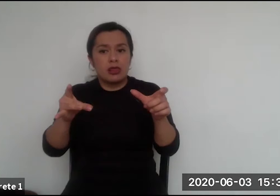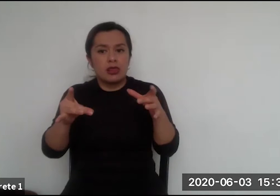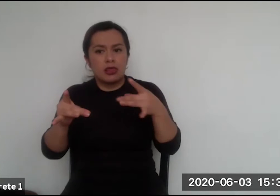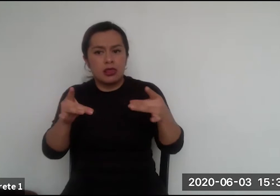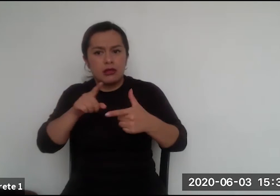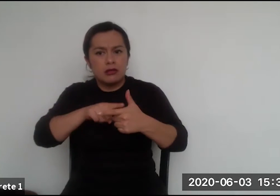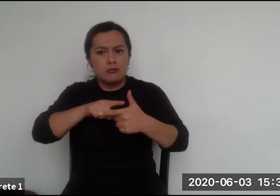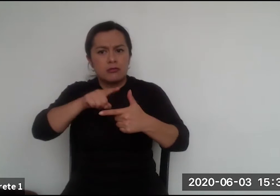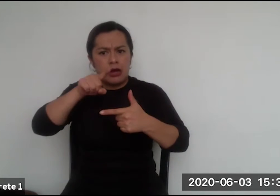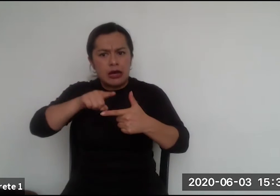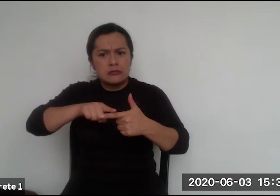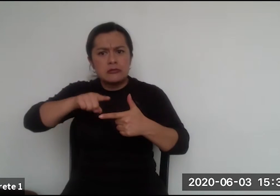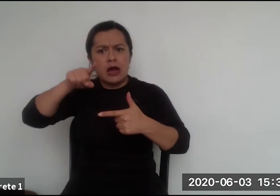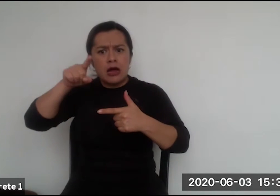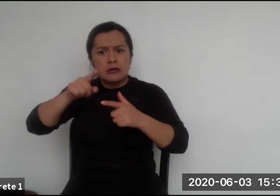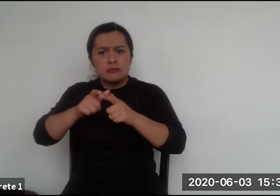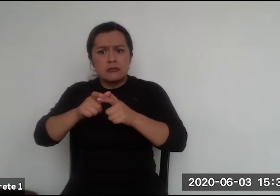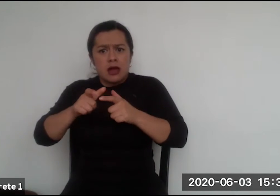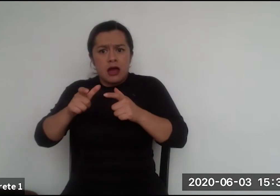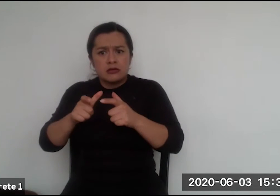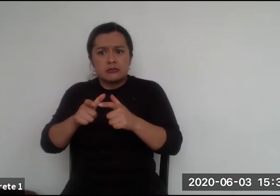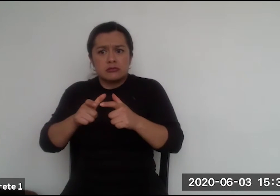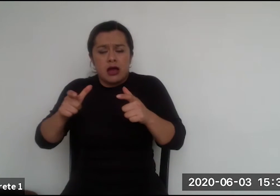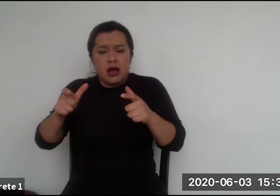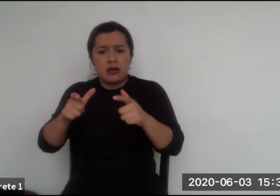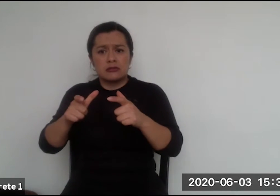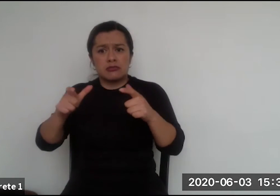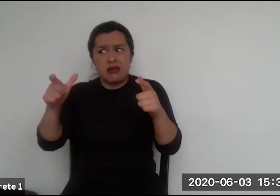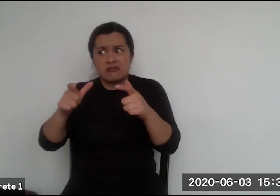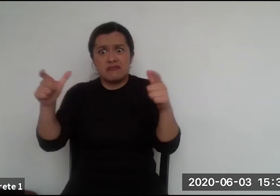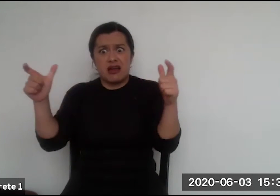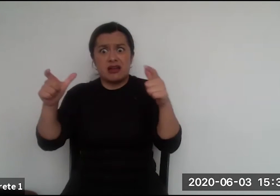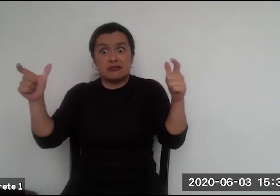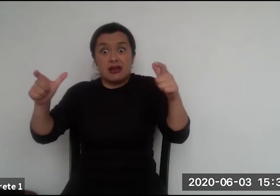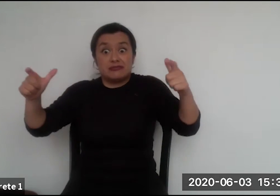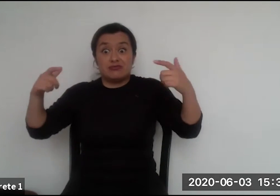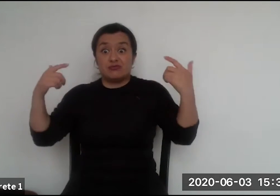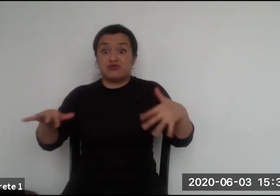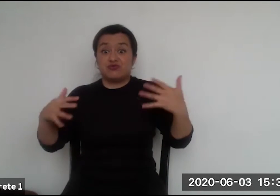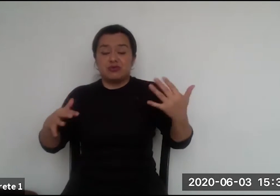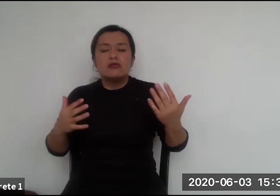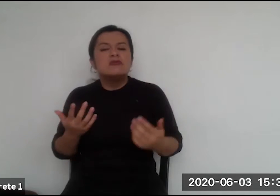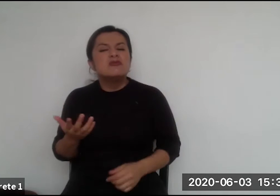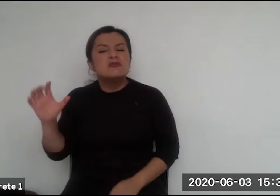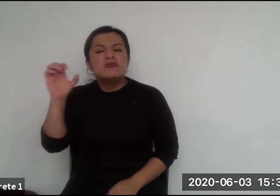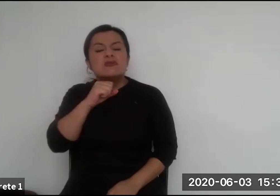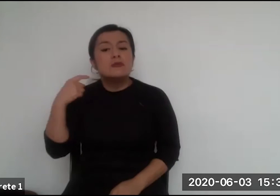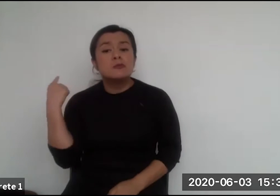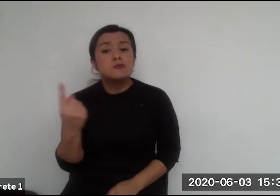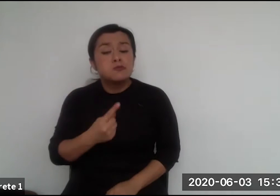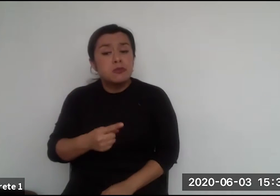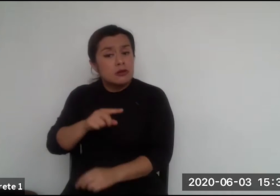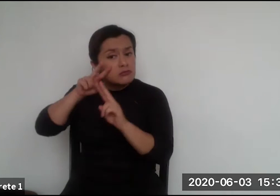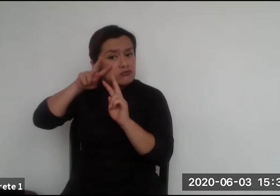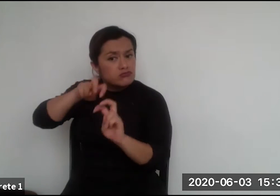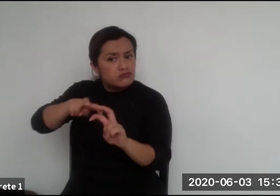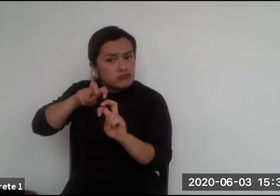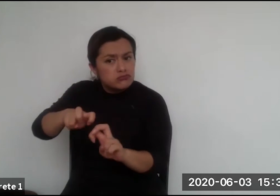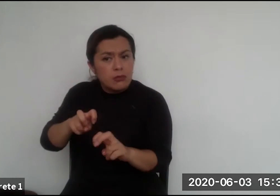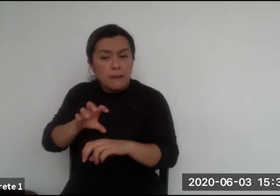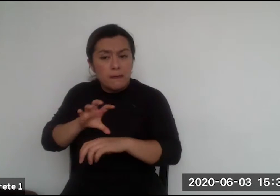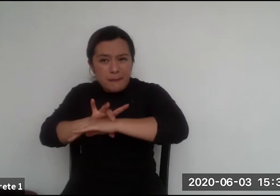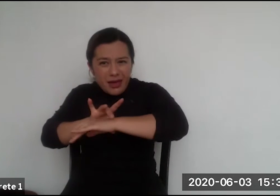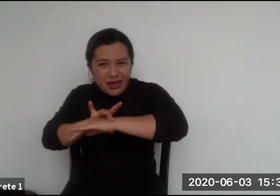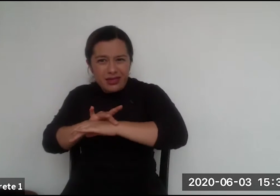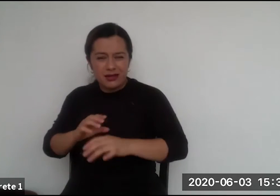algo que eu foquei, algo que eu pensei e que eu vou trazer aqui para vocês é sobre o debate da saúde pública